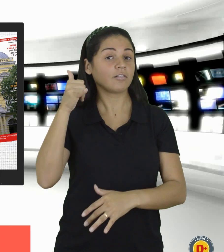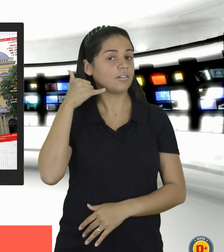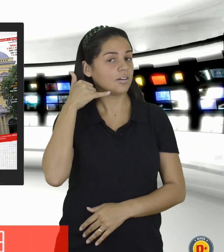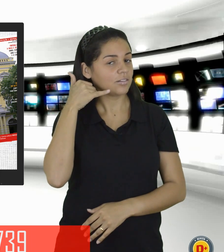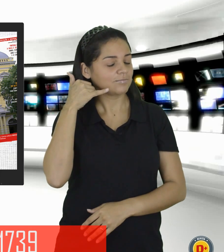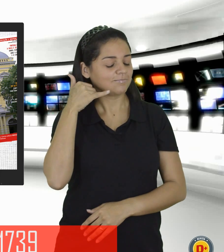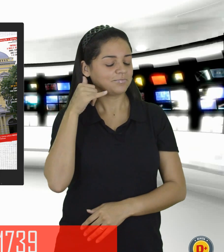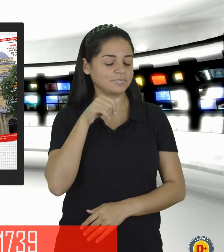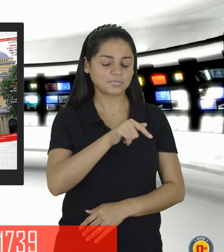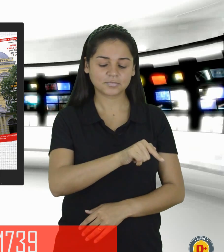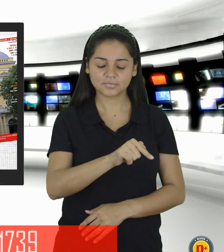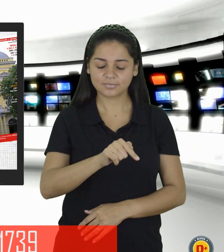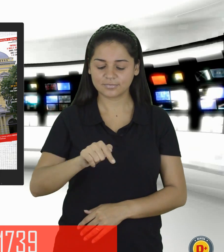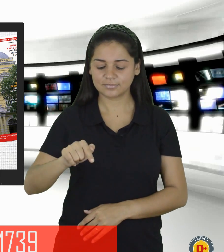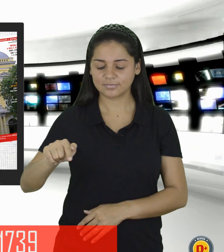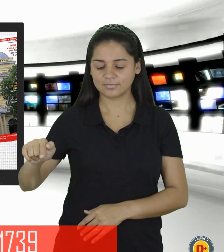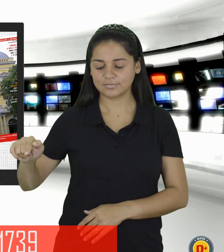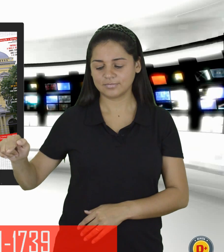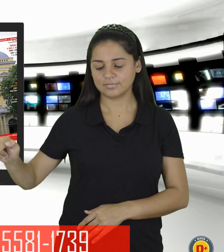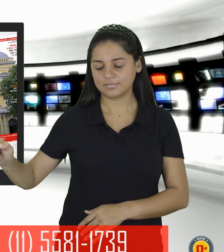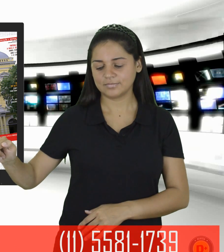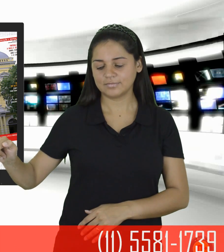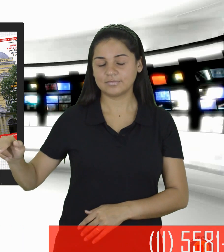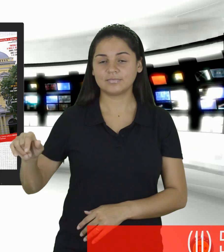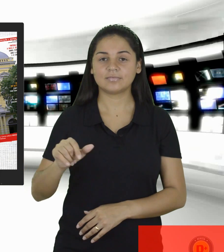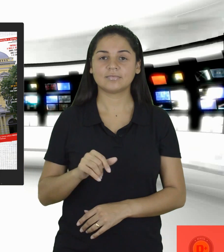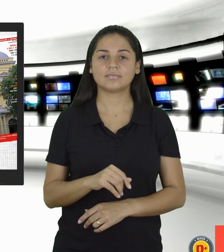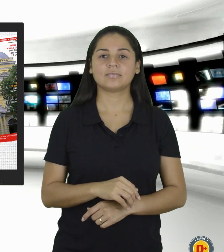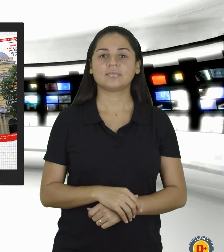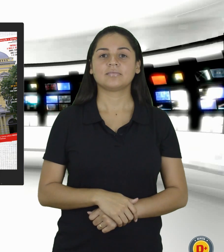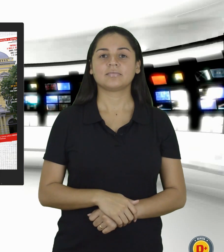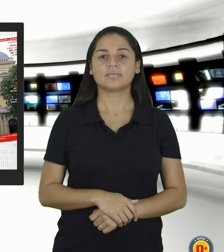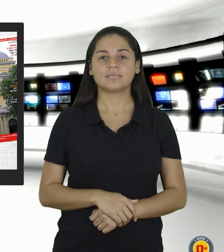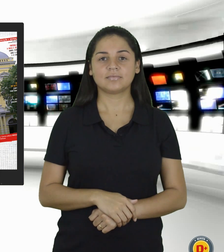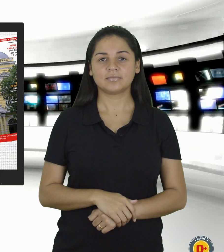DDD é o 11 5581 1739.